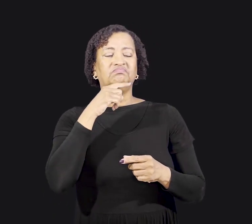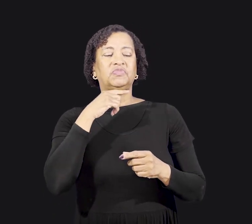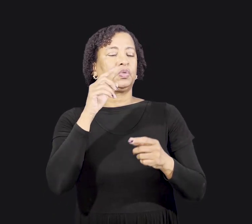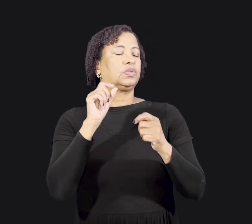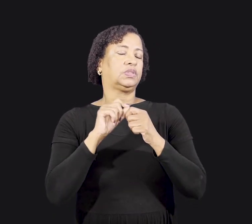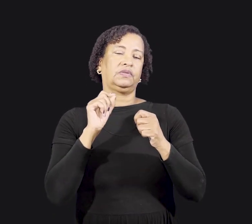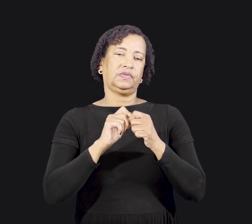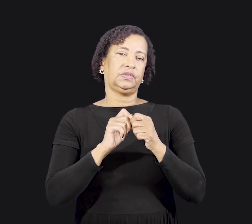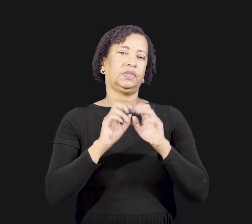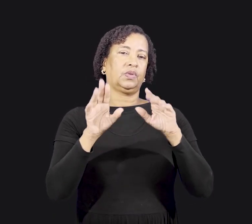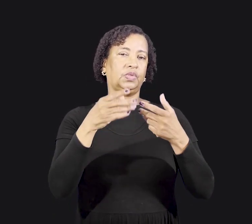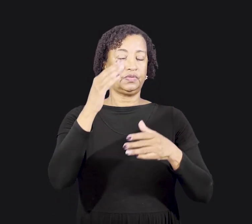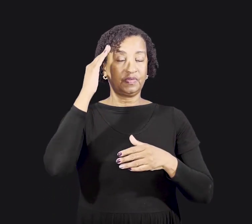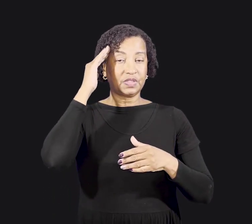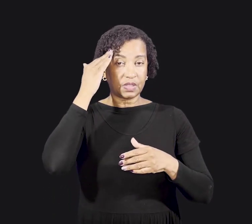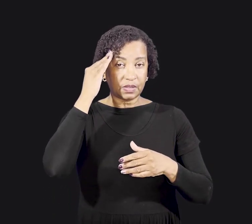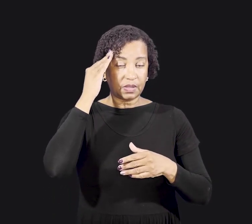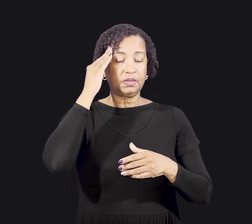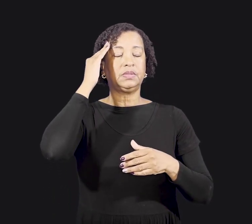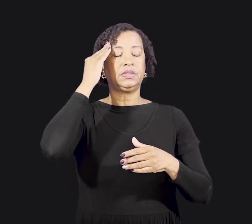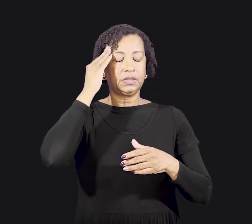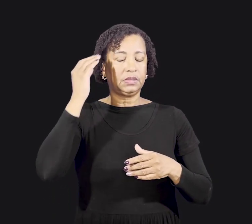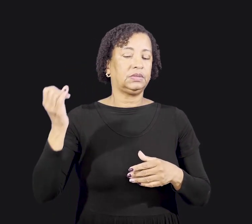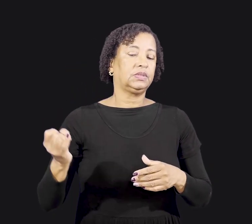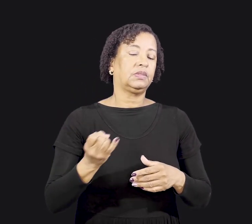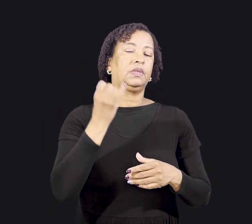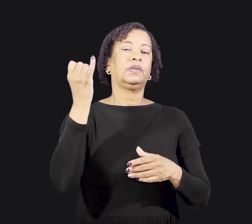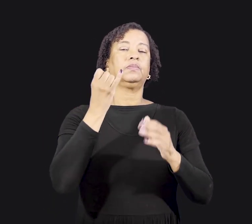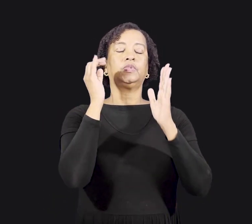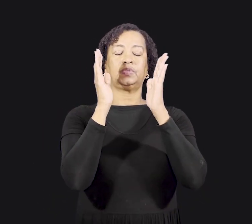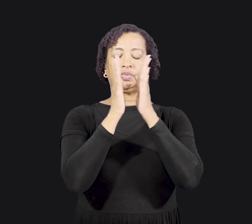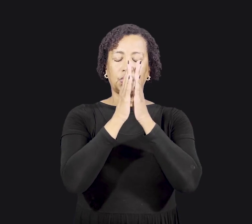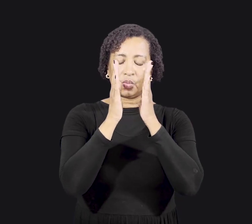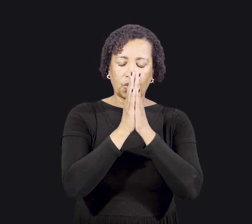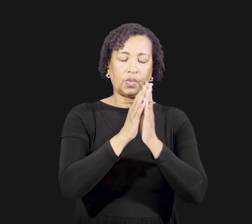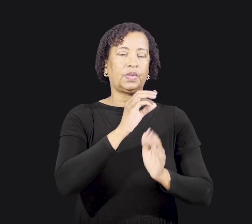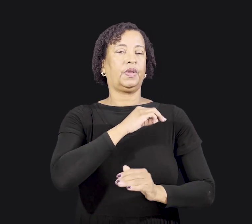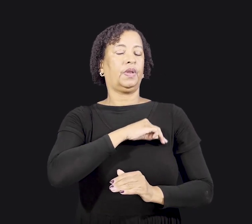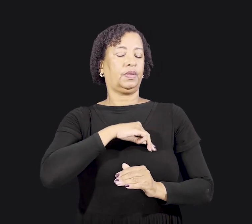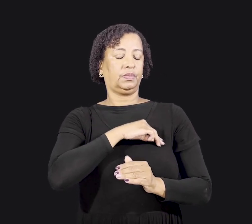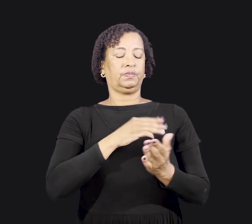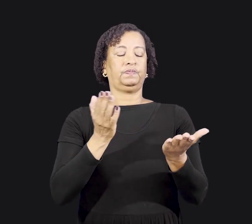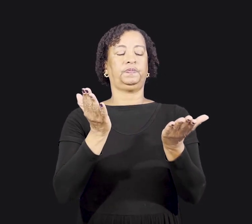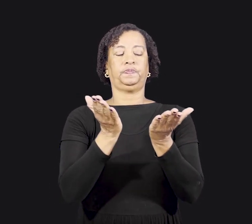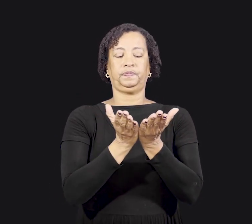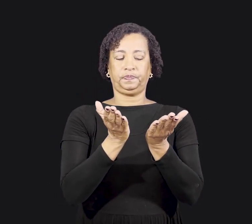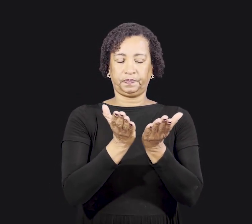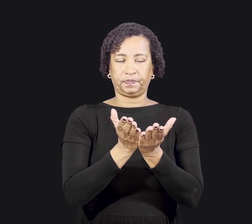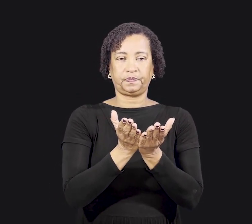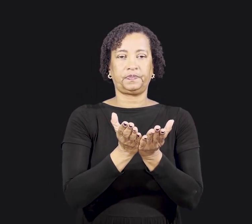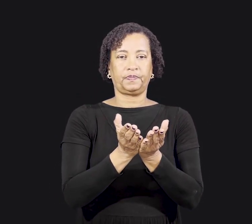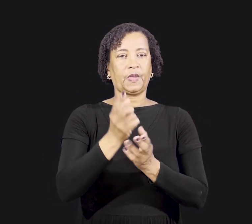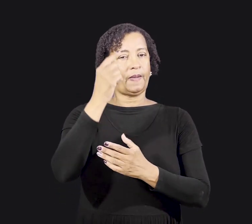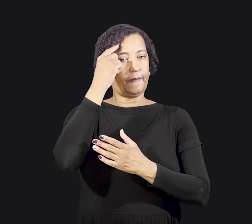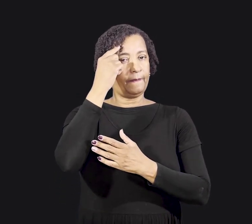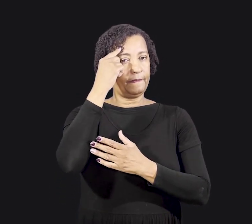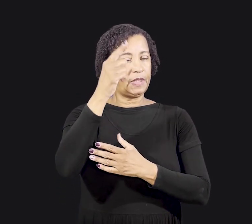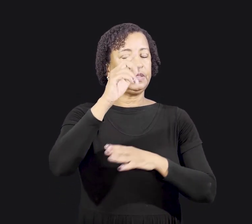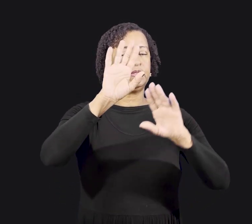consegue fazer isso. Quando você entende isso, compreende a importância da oração e do ministério da palavra. Pense nisso quando